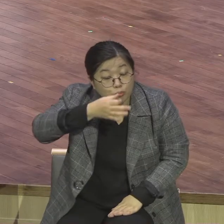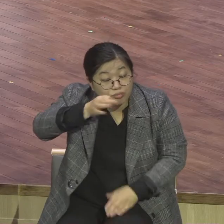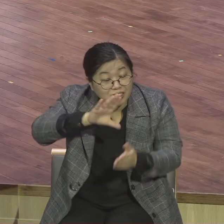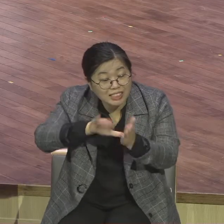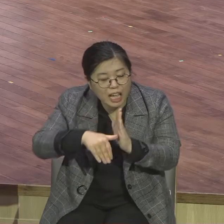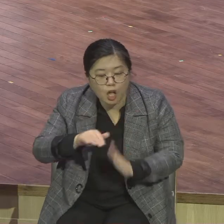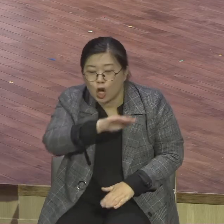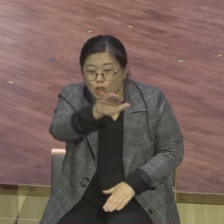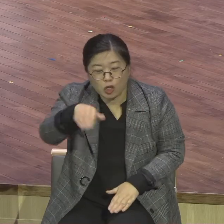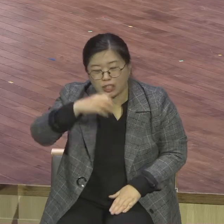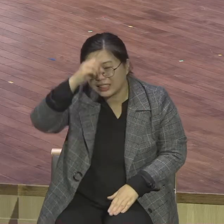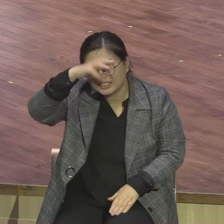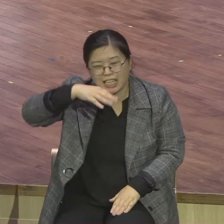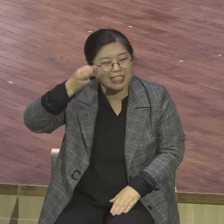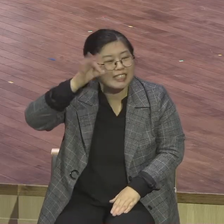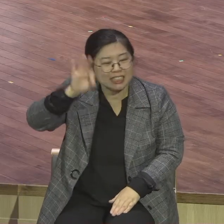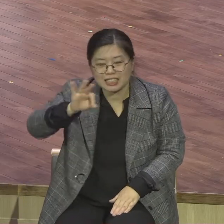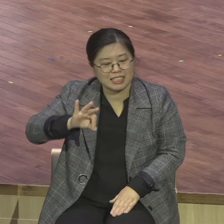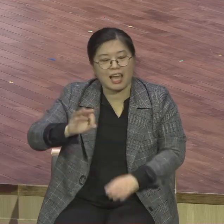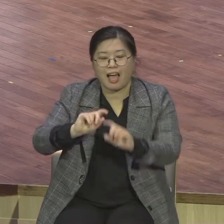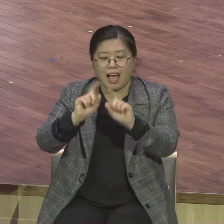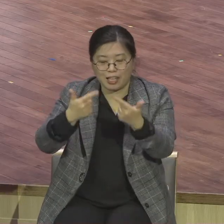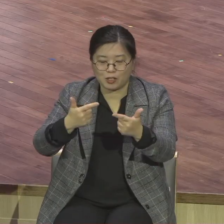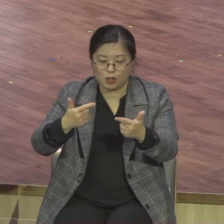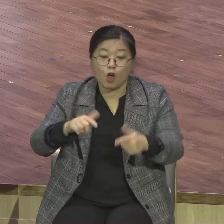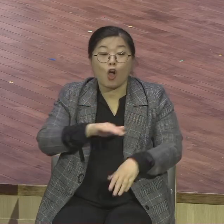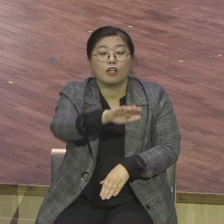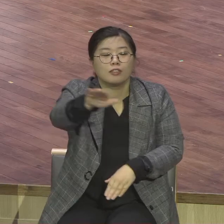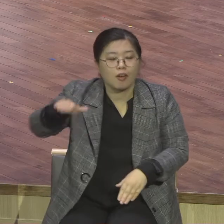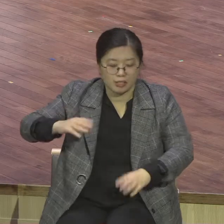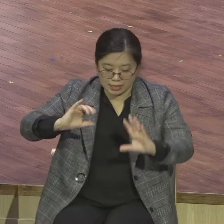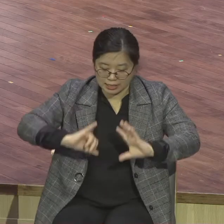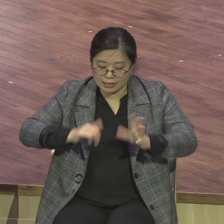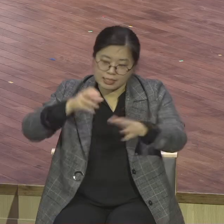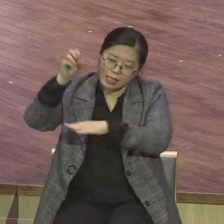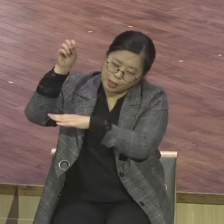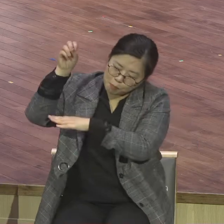아멘. 엄청난 영향력을 입히게 되어 있어요. 여러분 한 사람이.